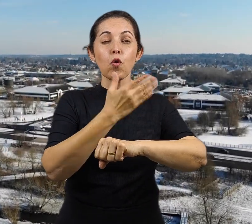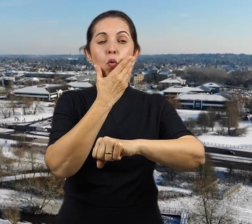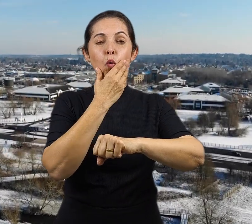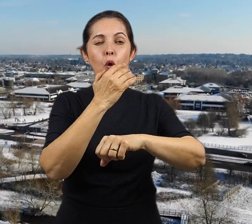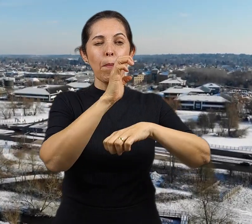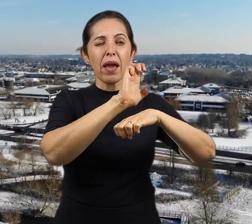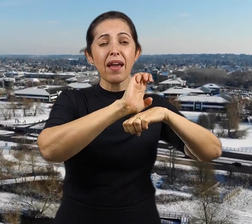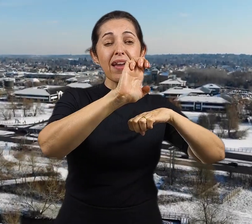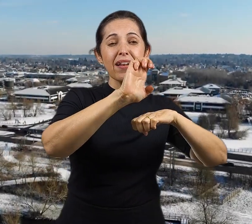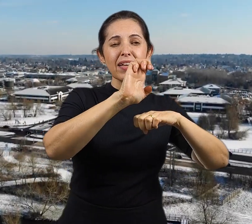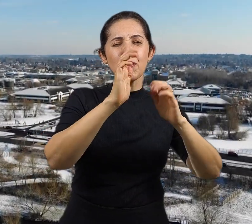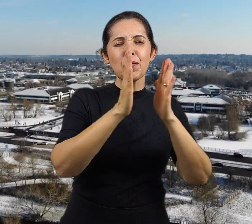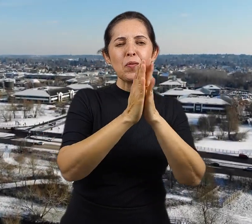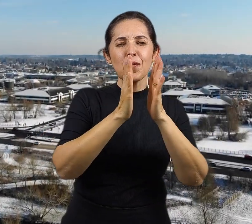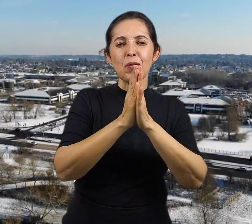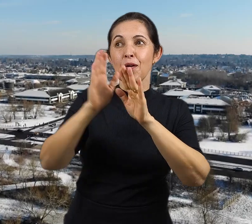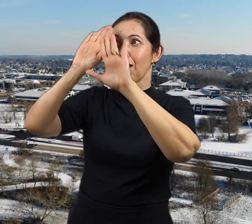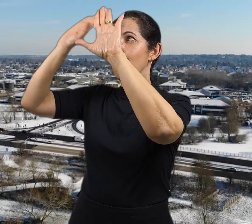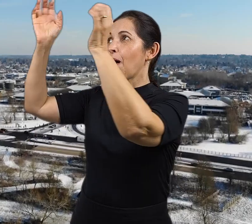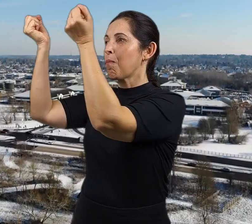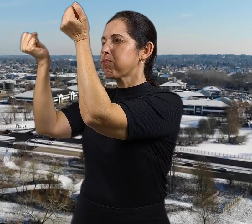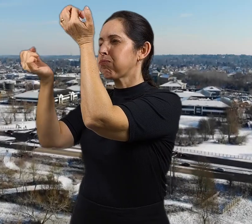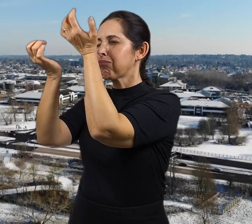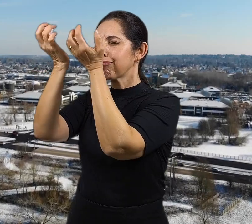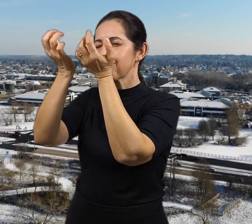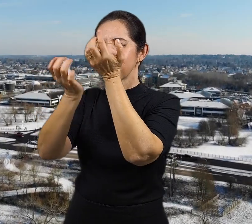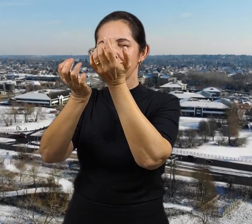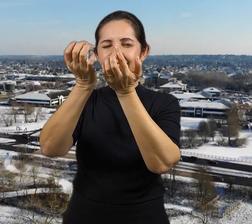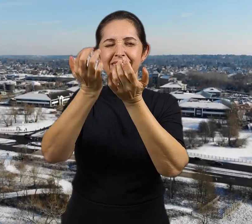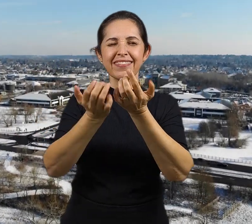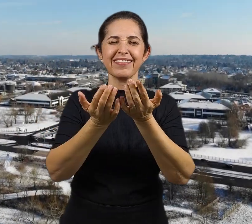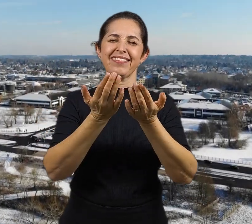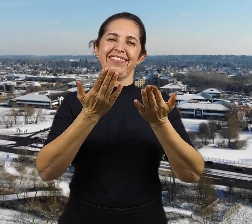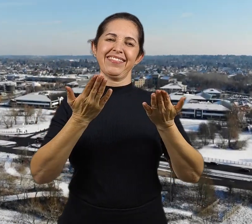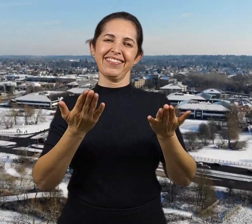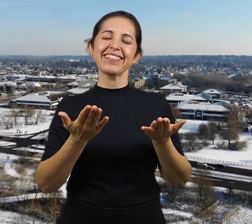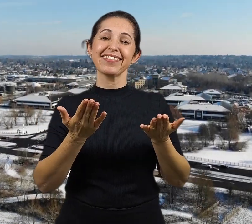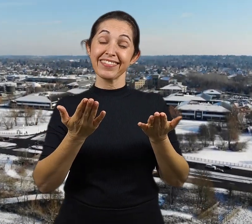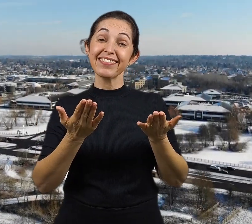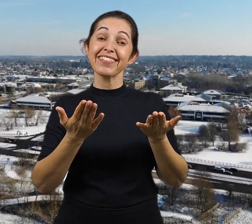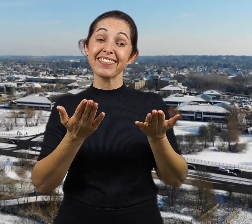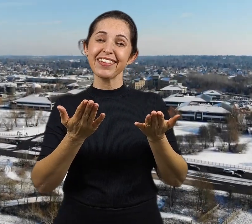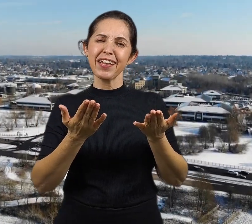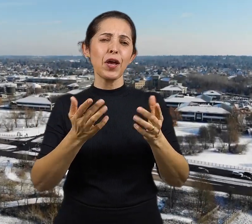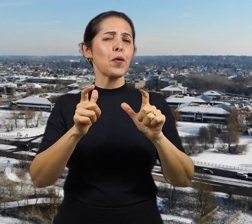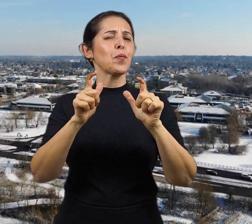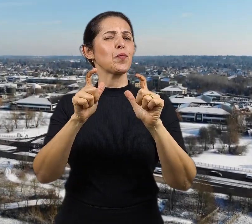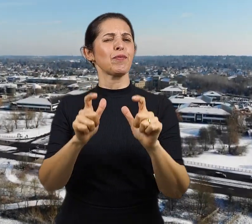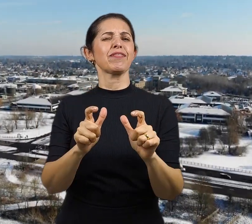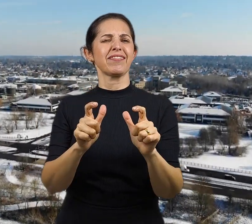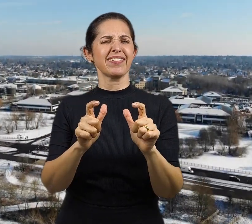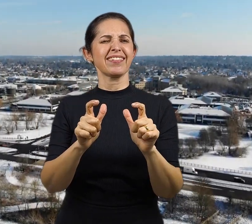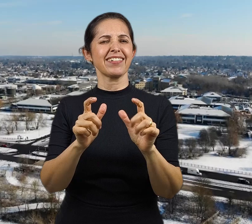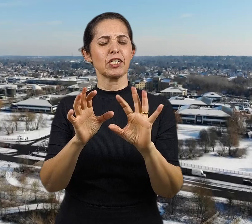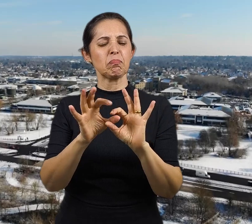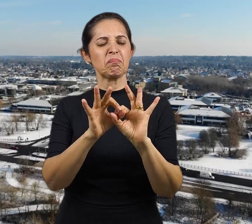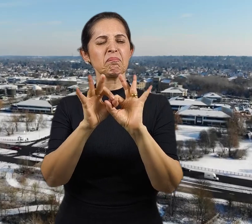que nos fazem levar a um momento de busca, de entrega, de dizer, Senhor, eu quero estar